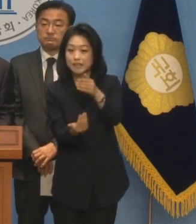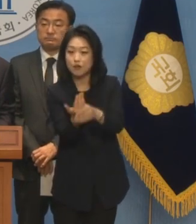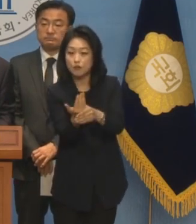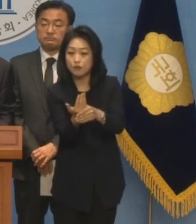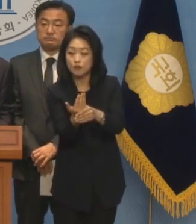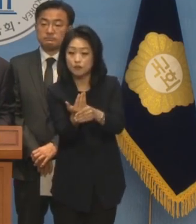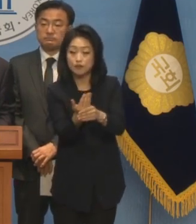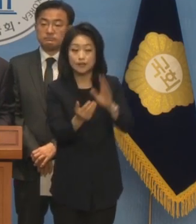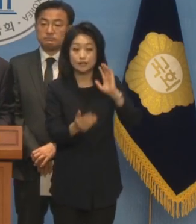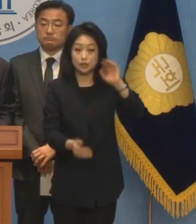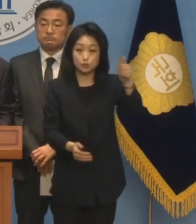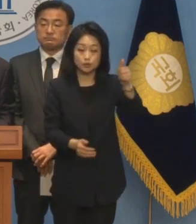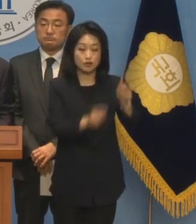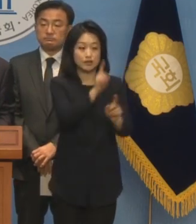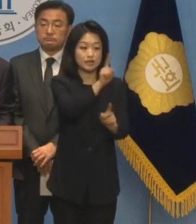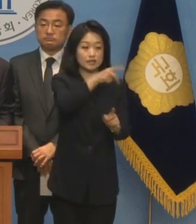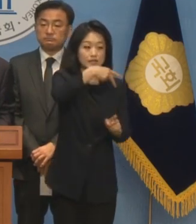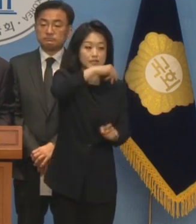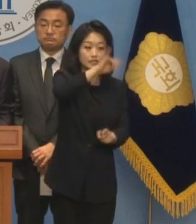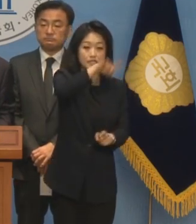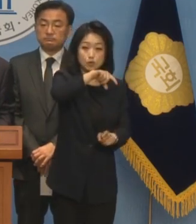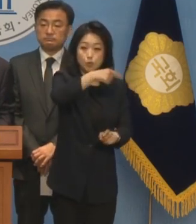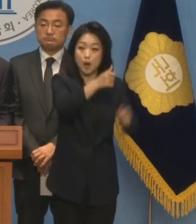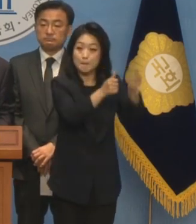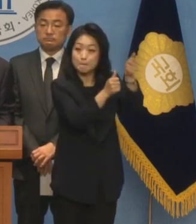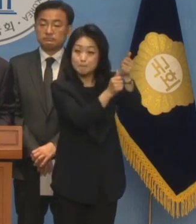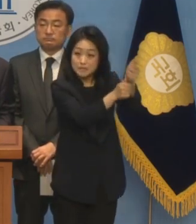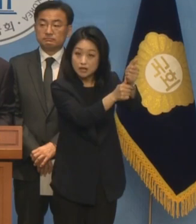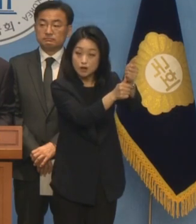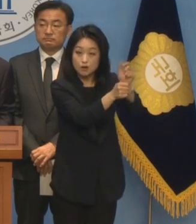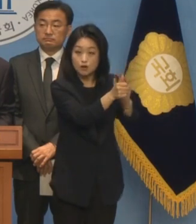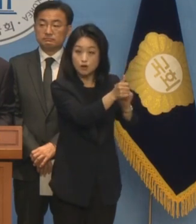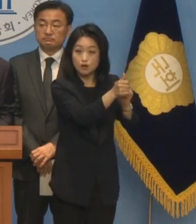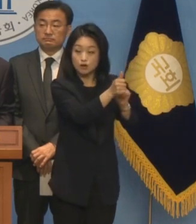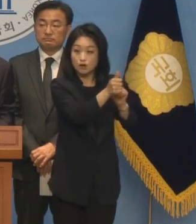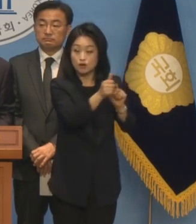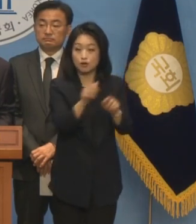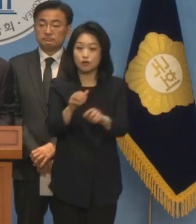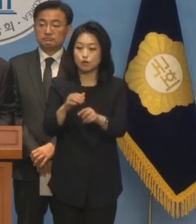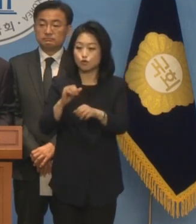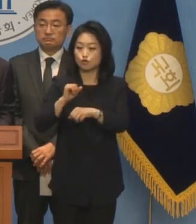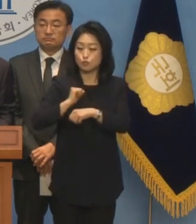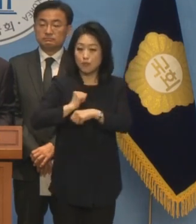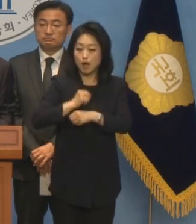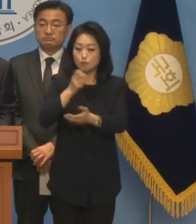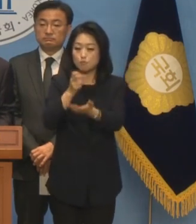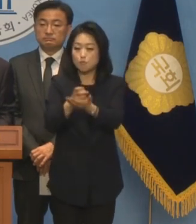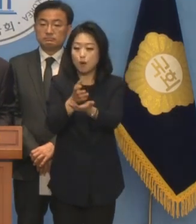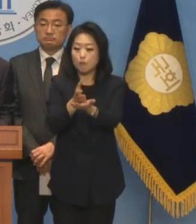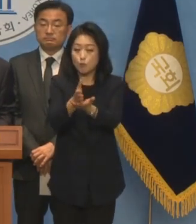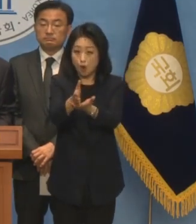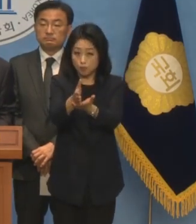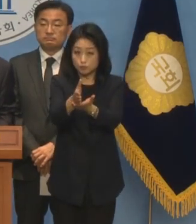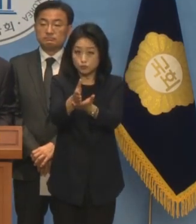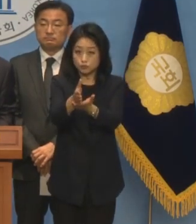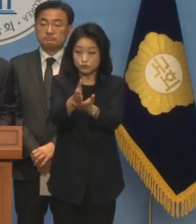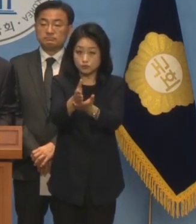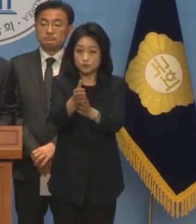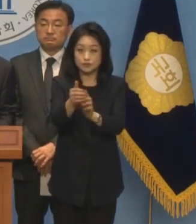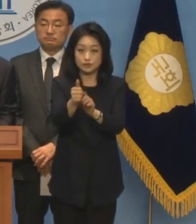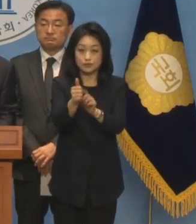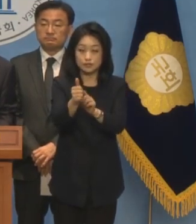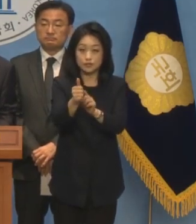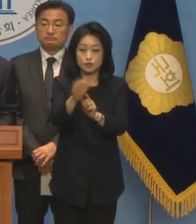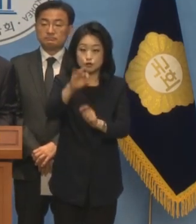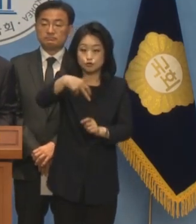대통령실 이시원 비서관이 유재은 국방부 법무관리관 왜 무슨 내용으로